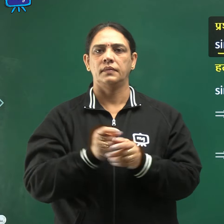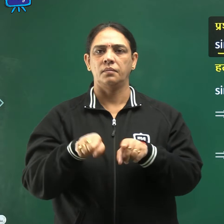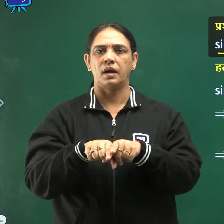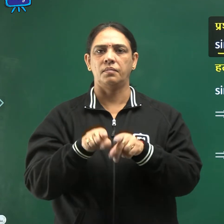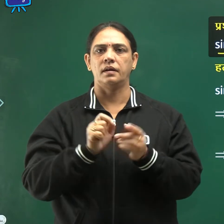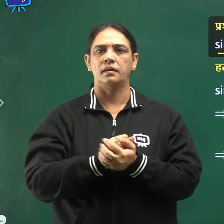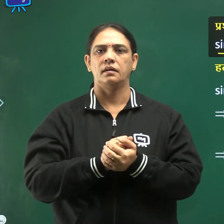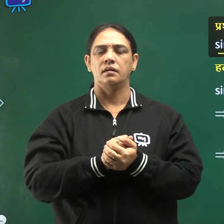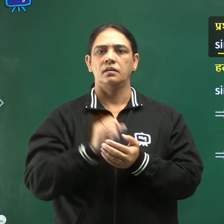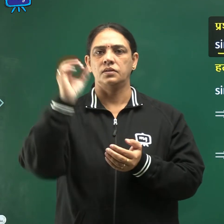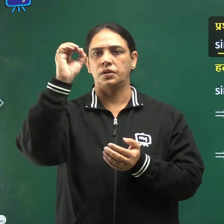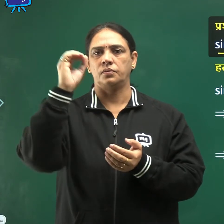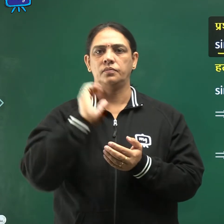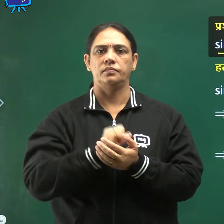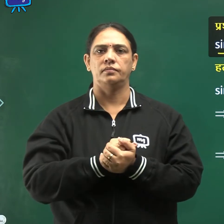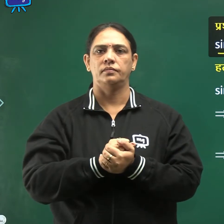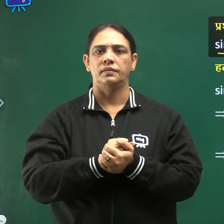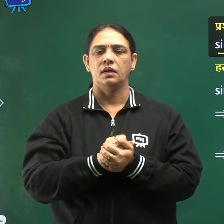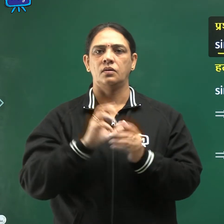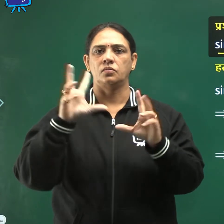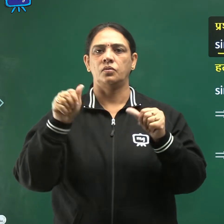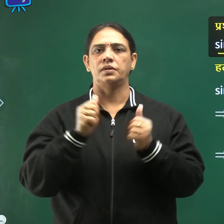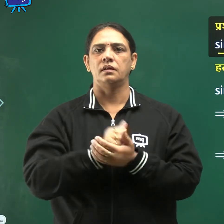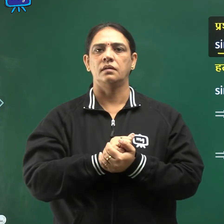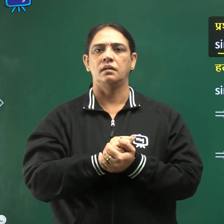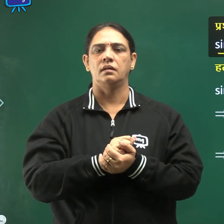बराबर 0। हल